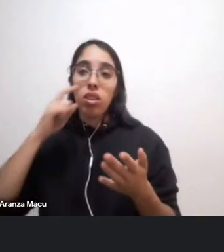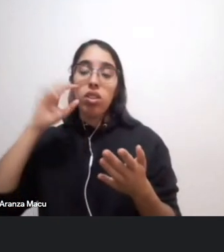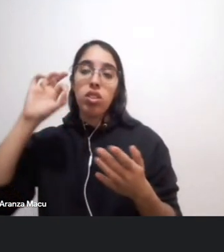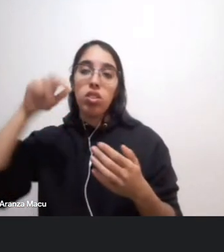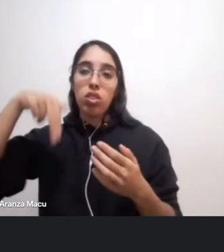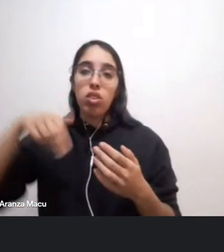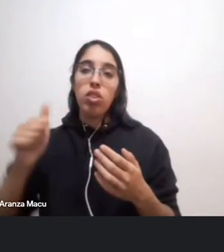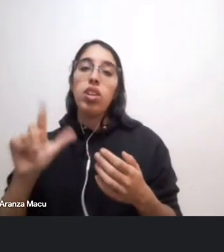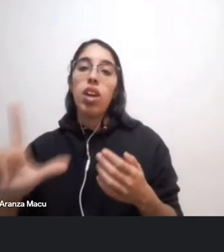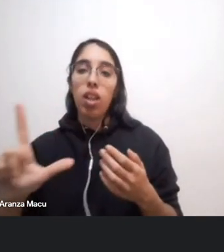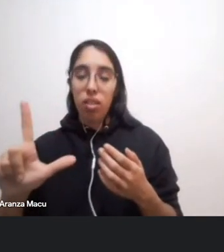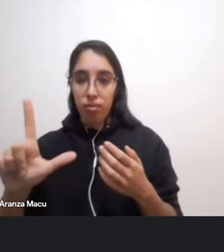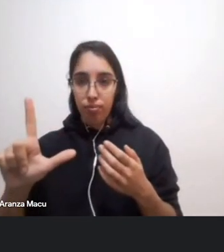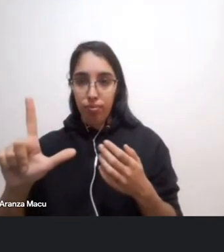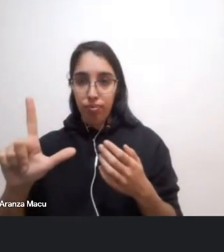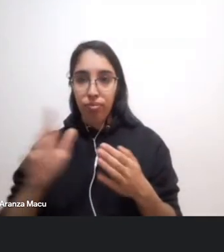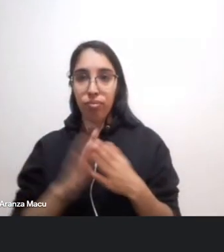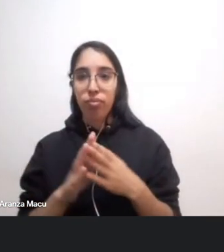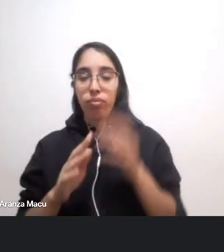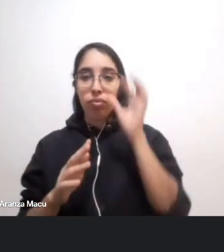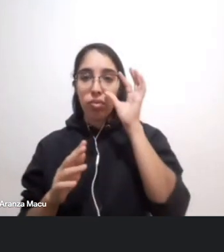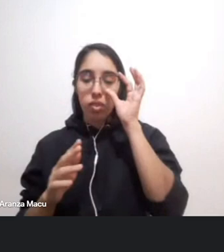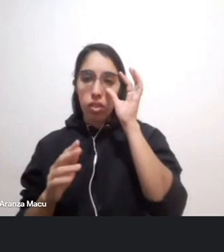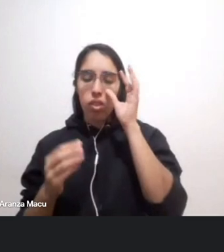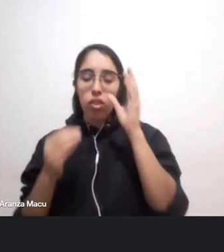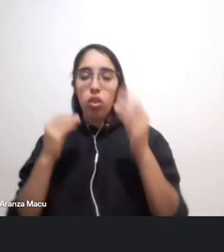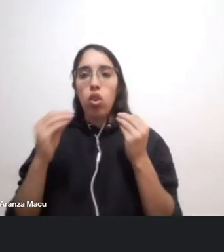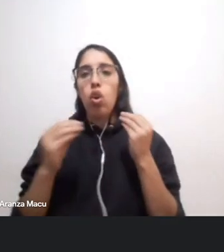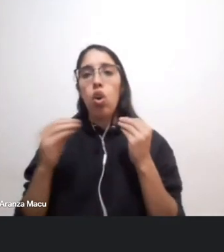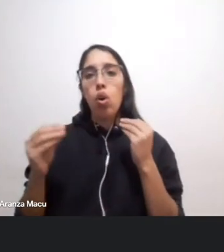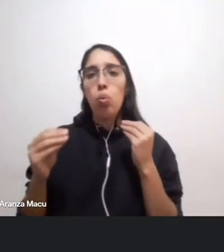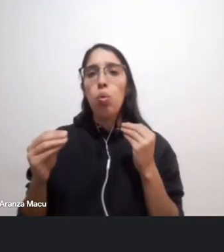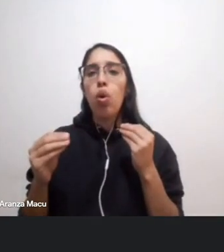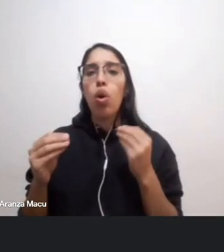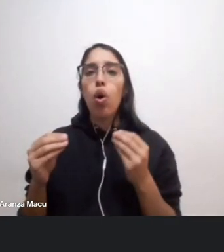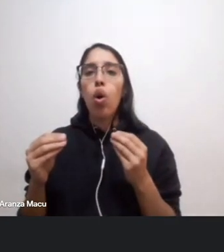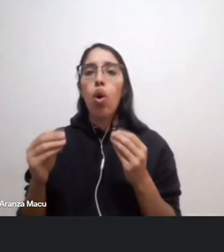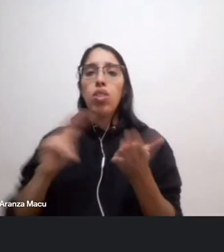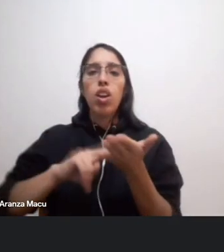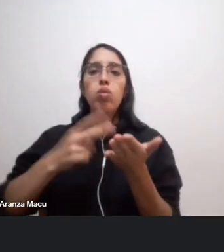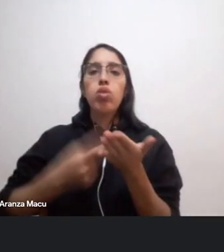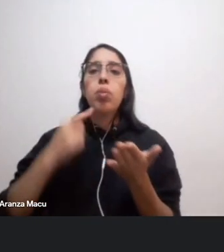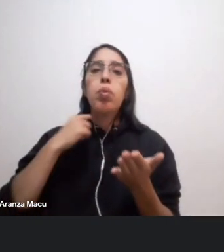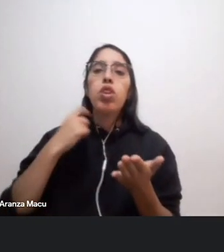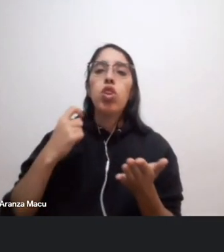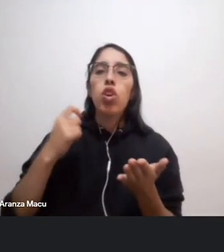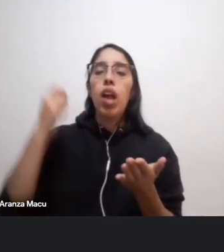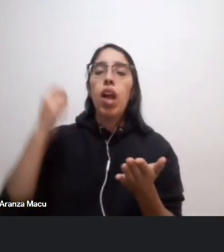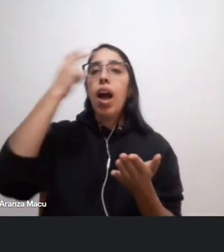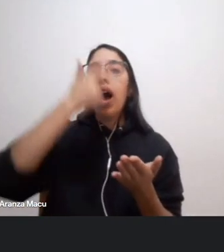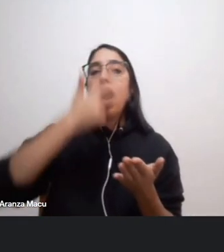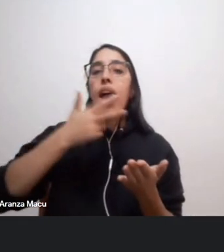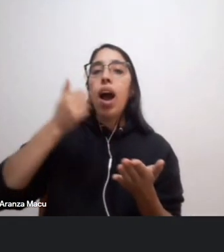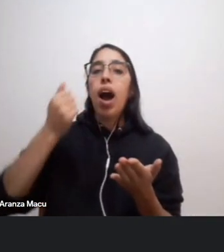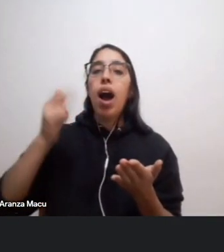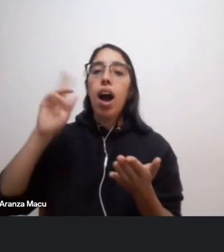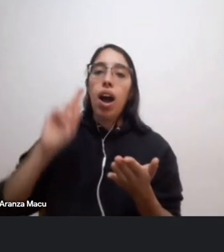esa terminación ia, también se le dice potencial. En el caso de poder, ¿cómo sería?